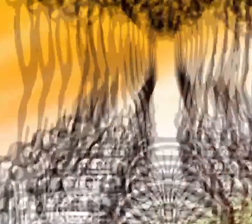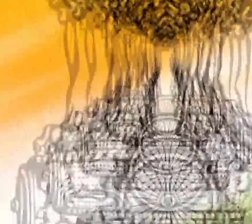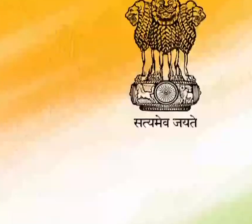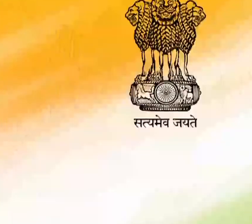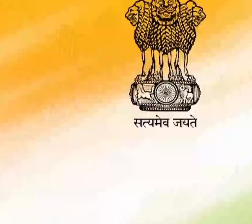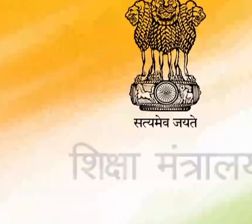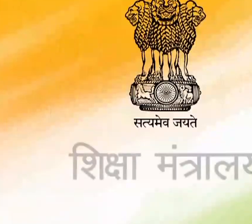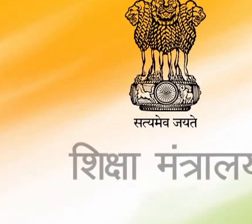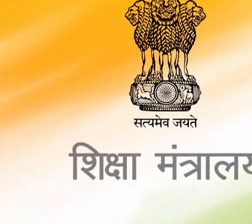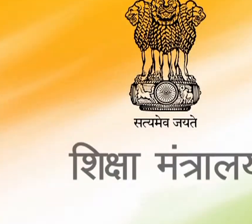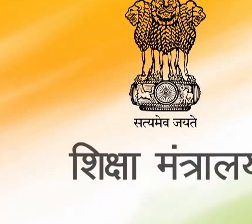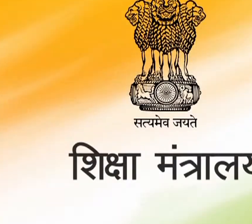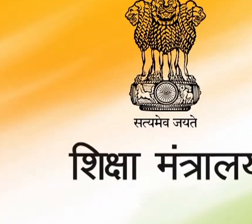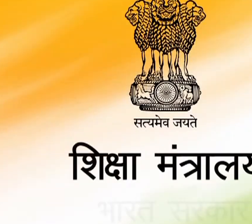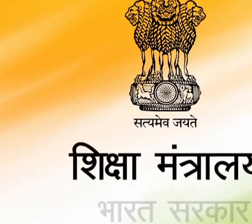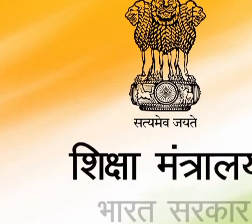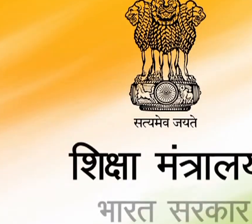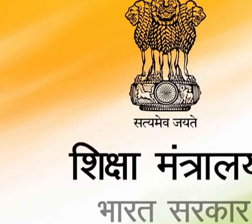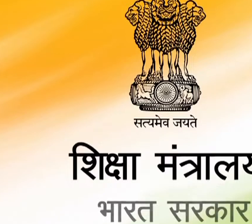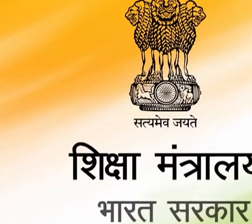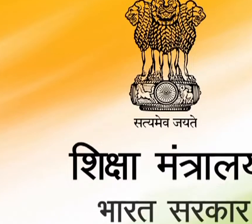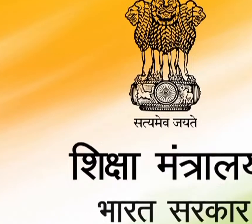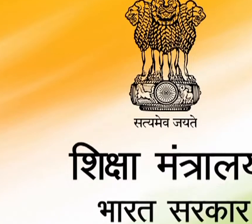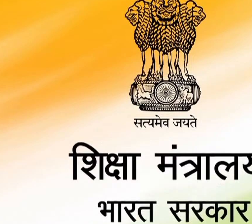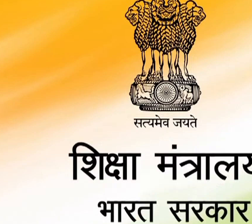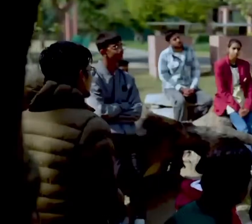शिक्षा मंत्रालय भारत सरकार का यह विविध सहभागी